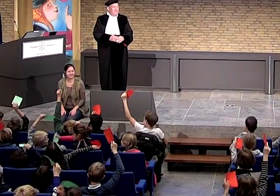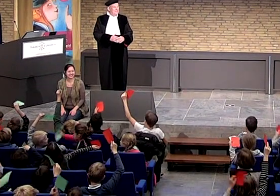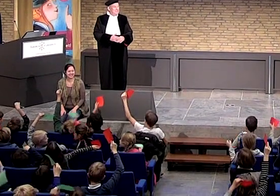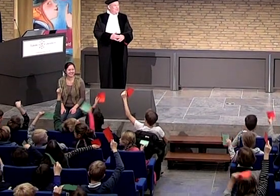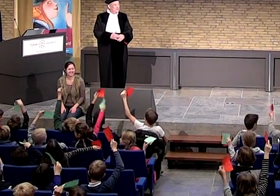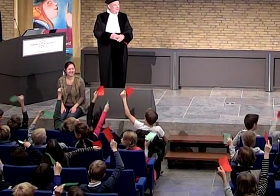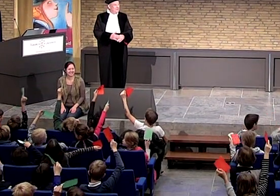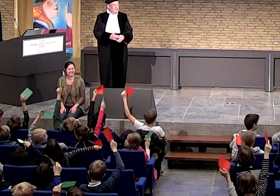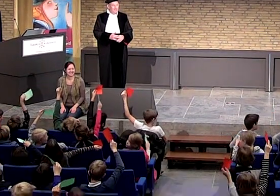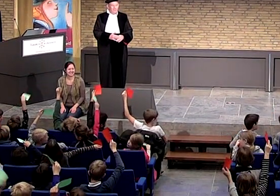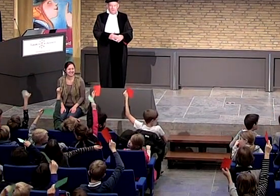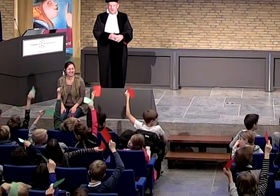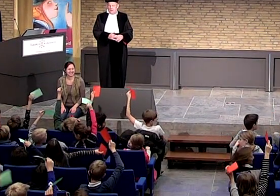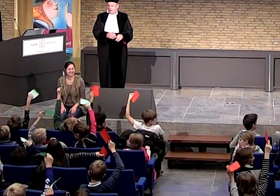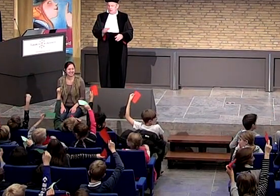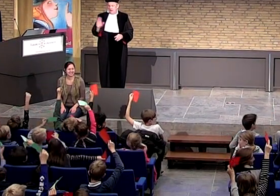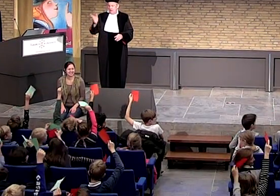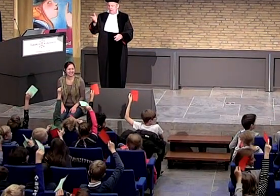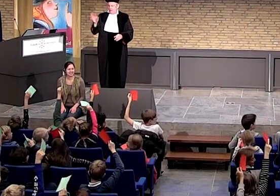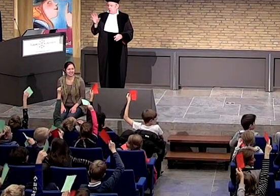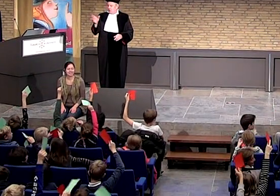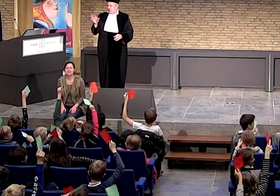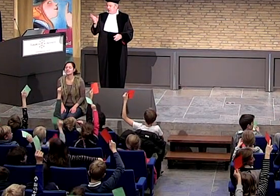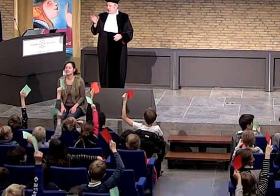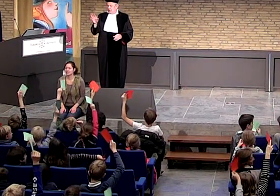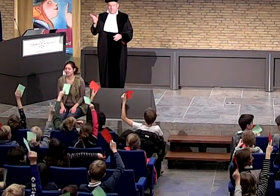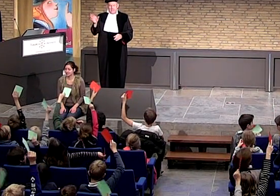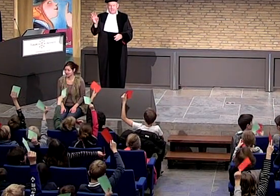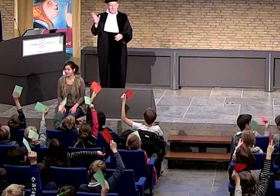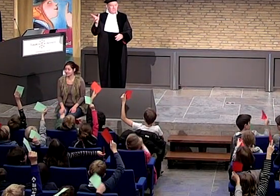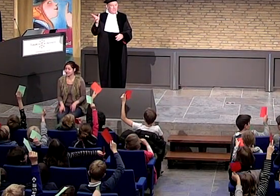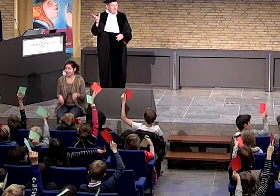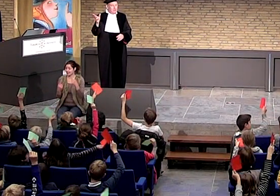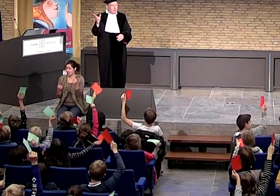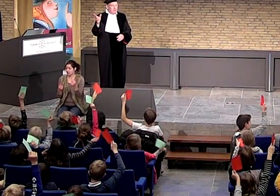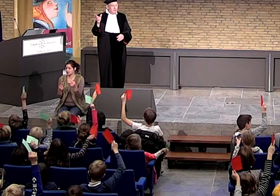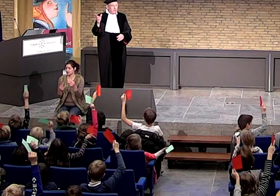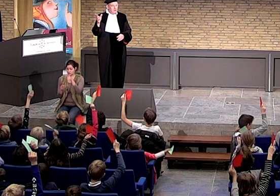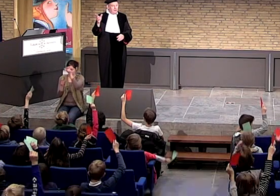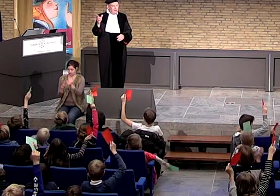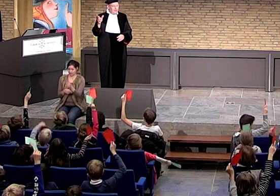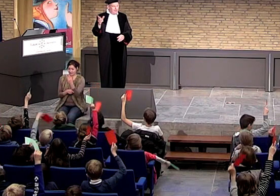Heel gemêleerd, dat is leuk. En waar stoppen ze dan als ze 93 zijn?